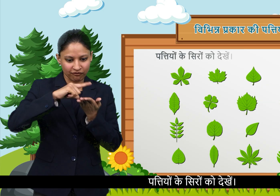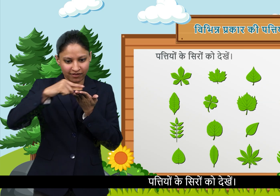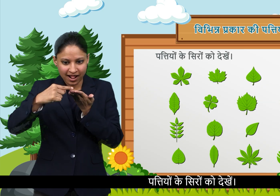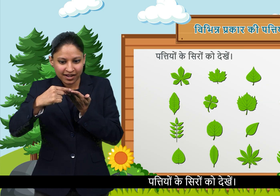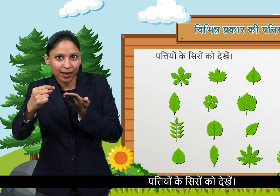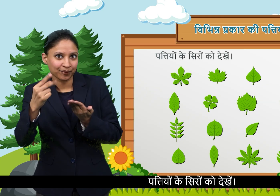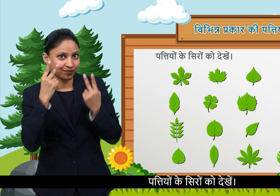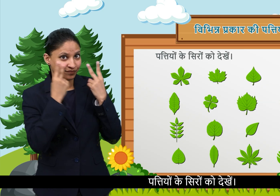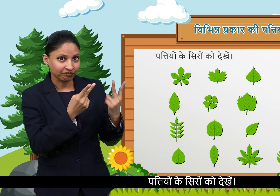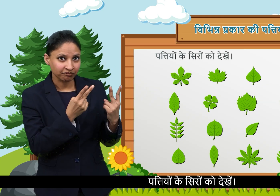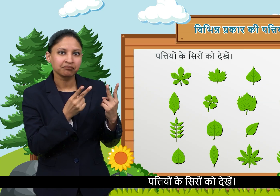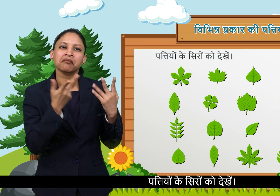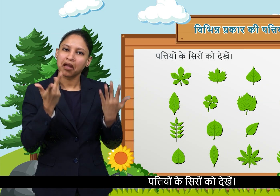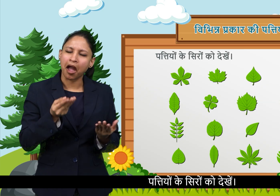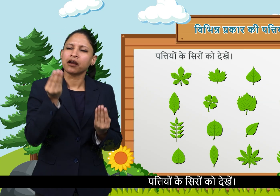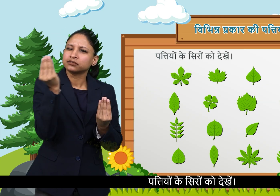को देखें।